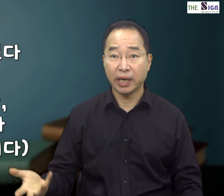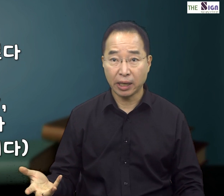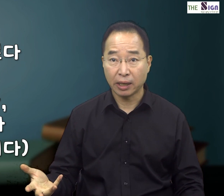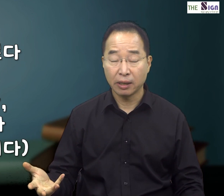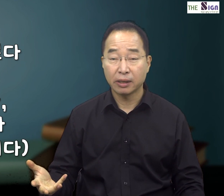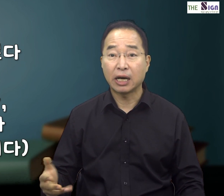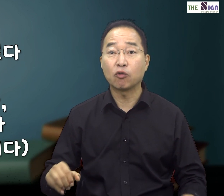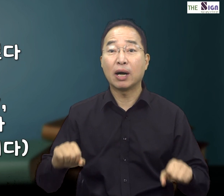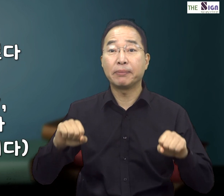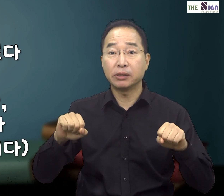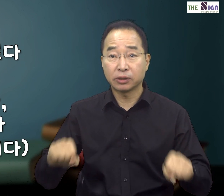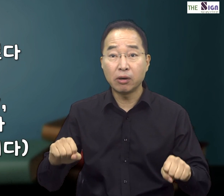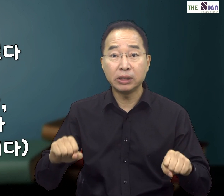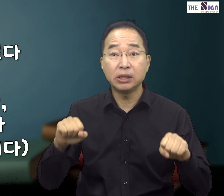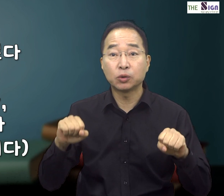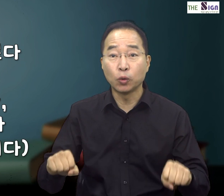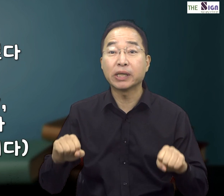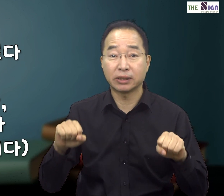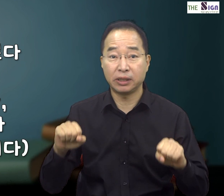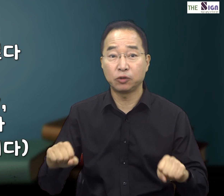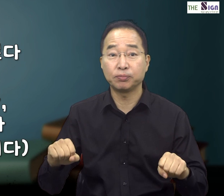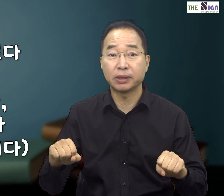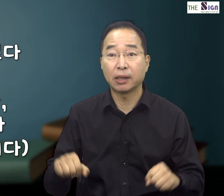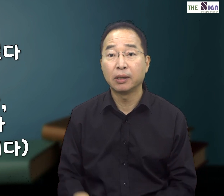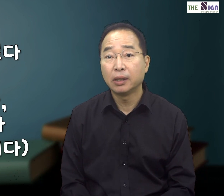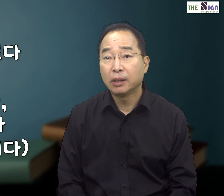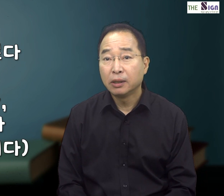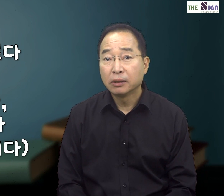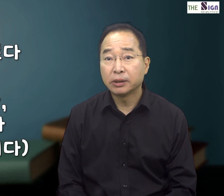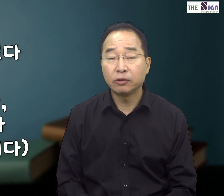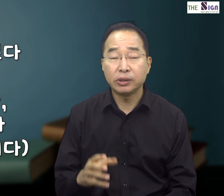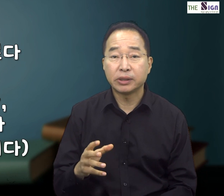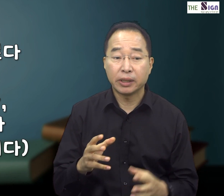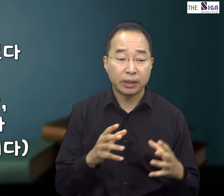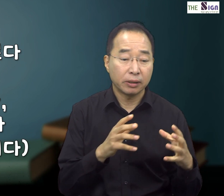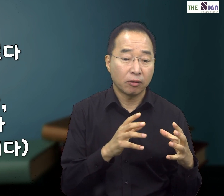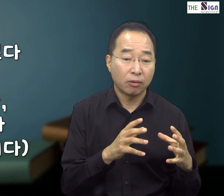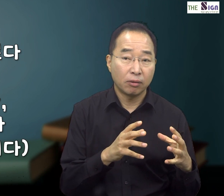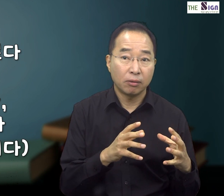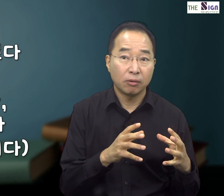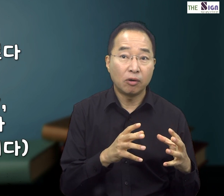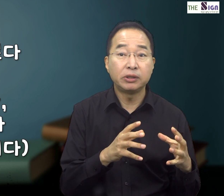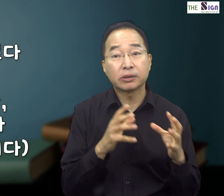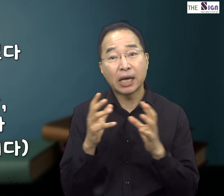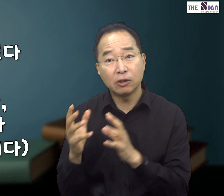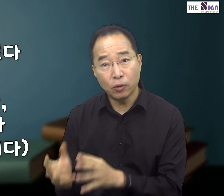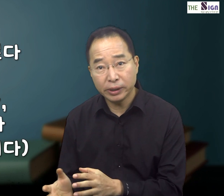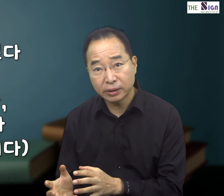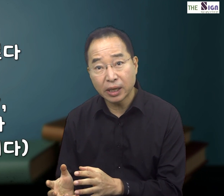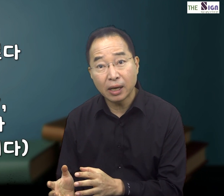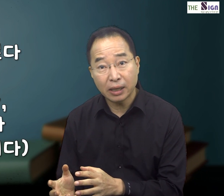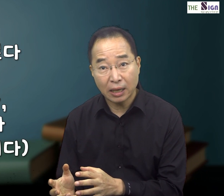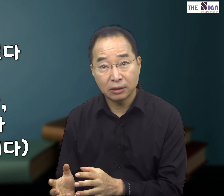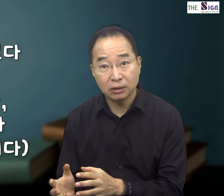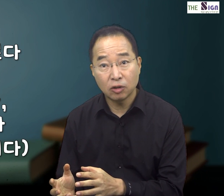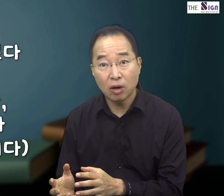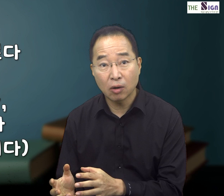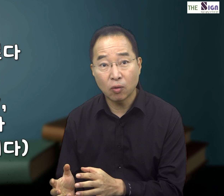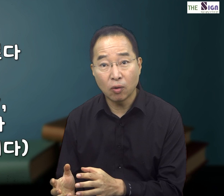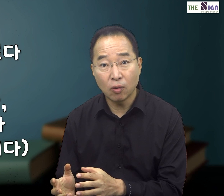건재해. 라고 하면서 이 동작들을 해줍니다. 그리고 이제 어디서 살고 있다라는 거하고